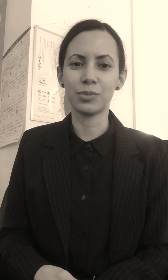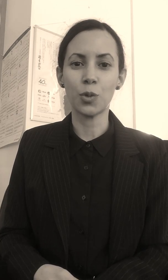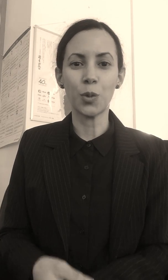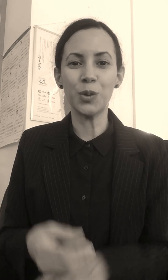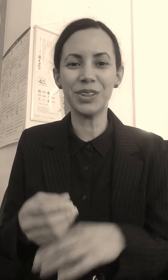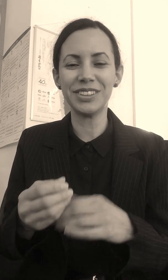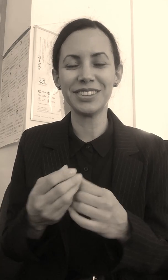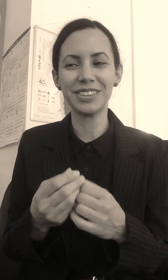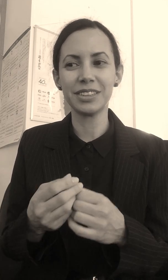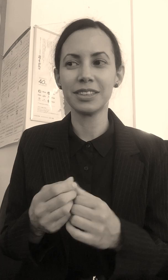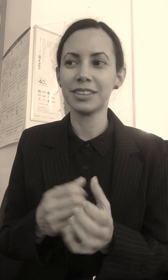の